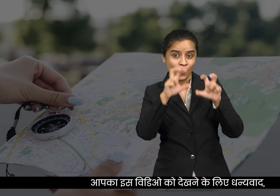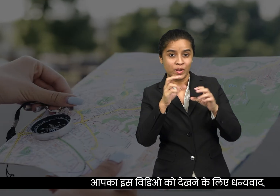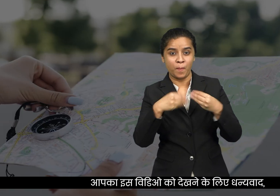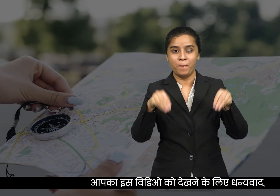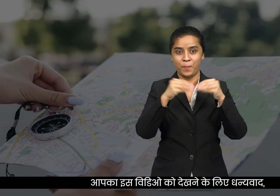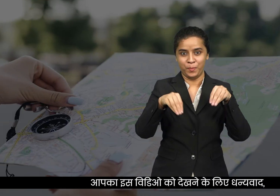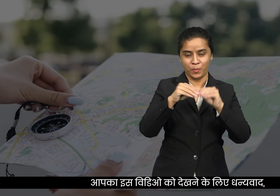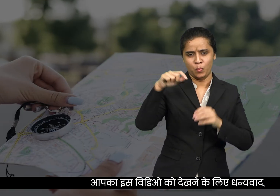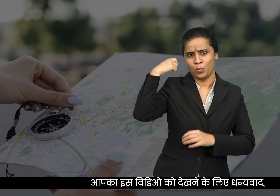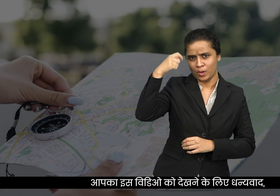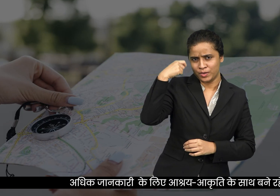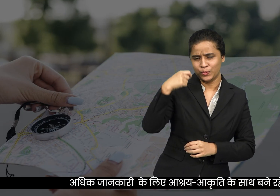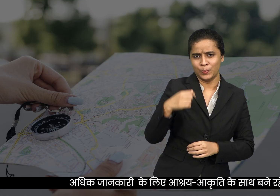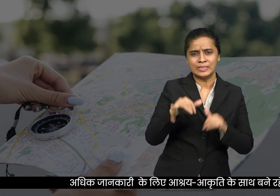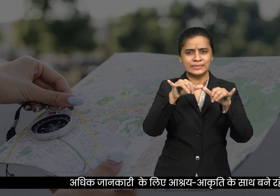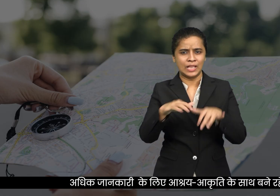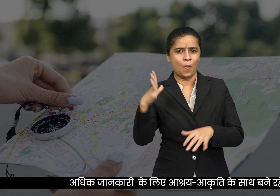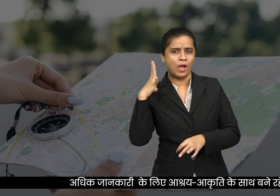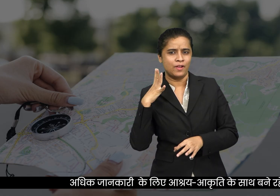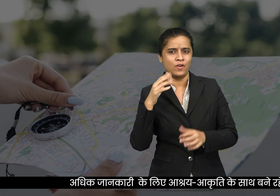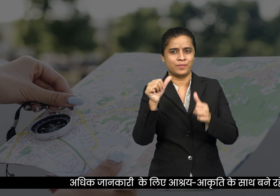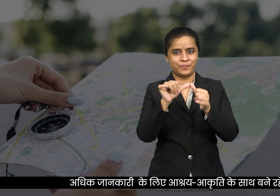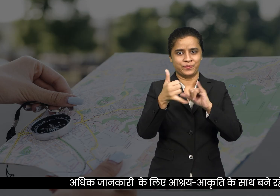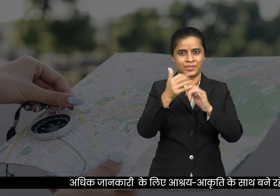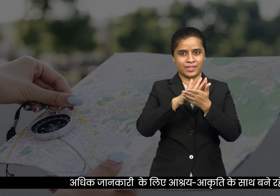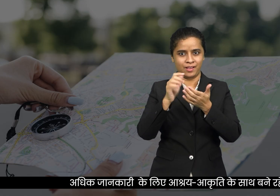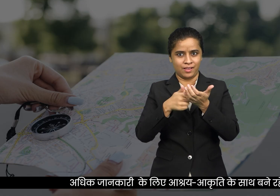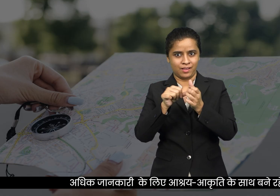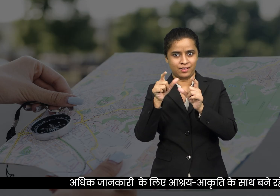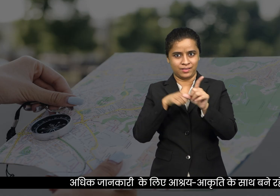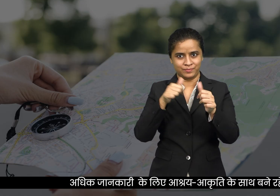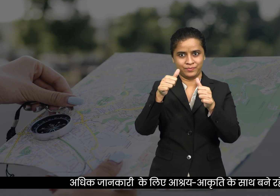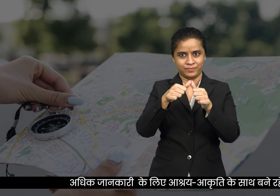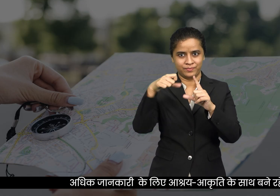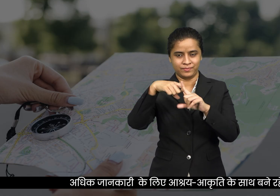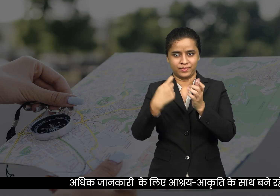लिए धन्यवाद। अधिक जानकारी के लिए के साथ बने रहें।